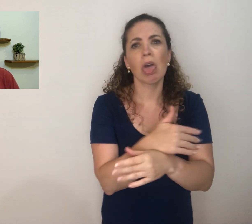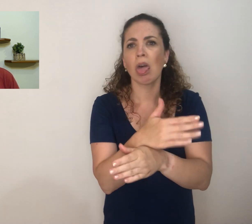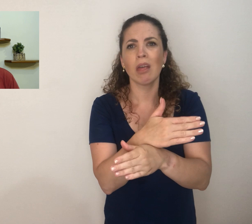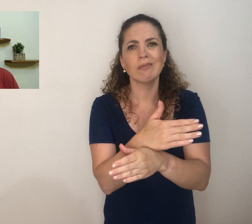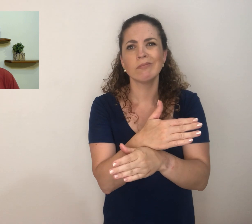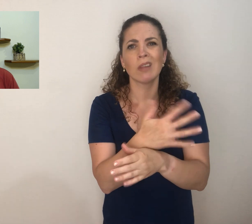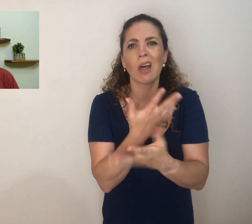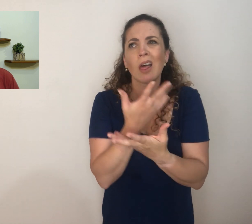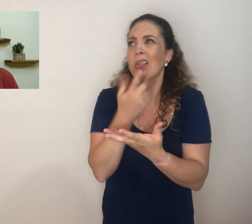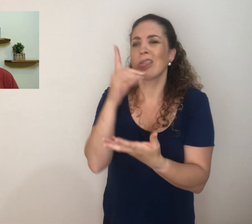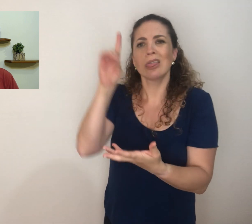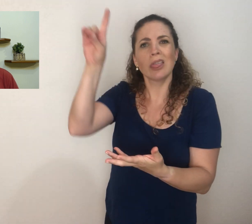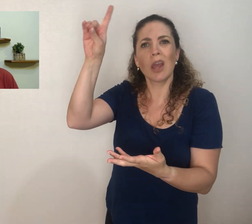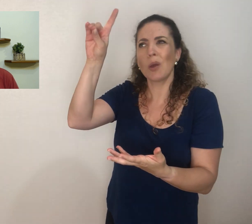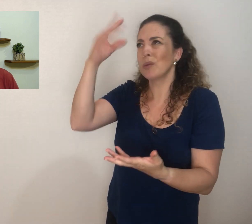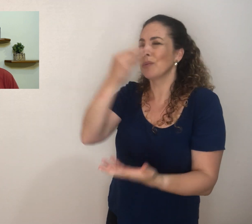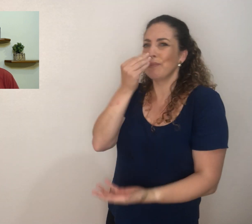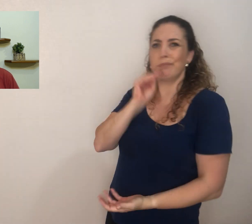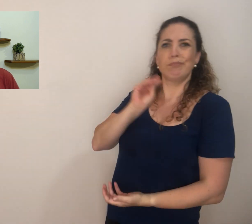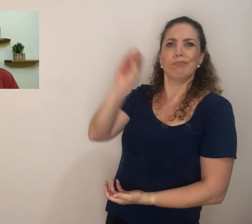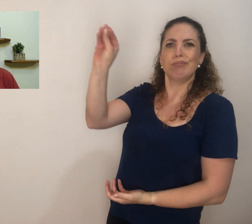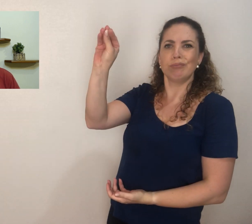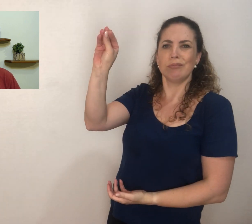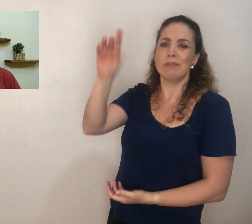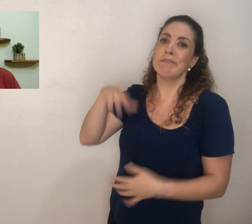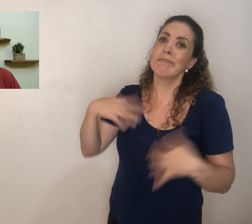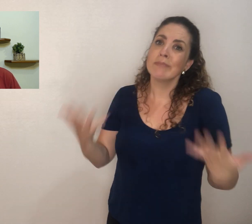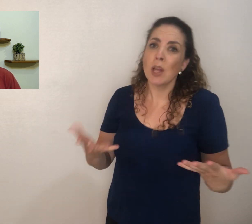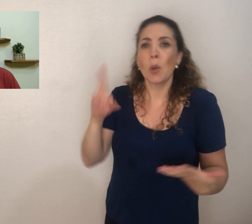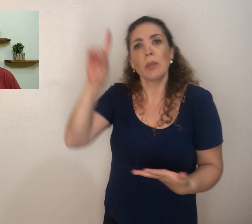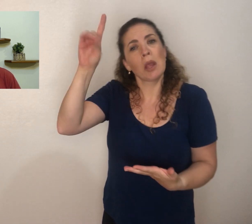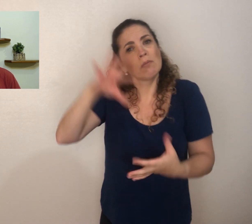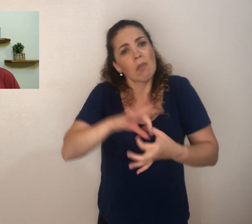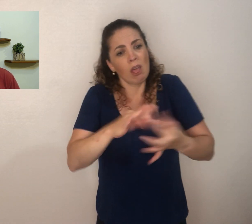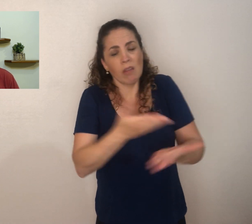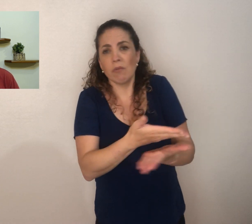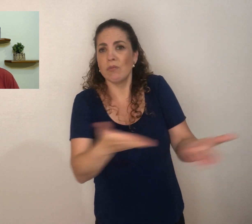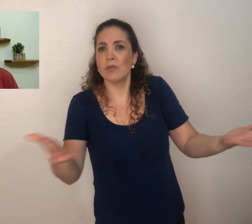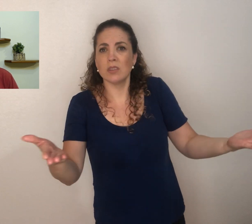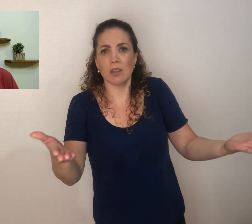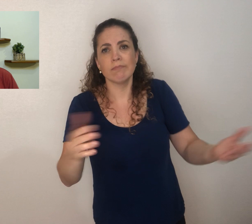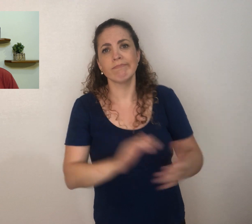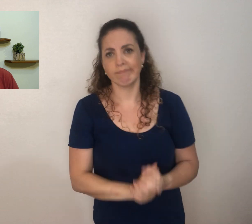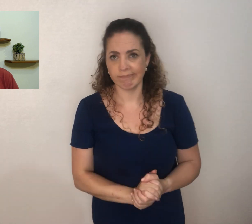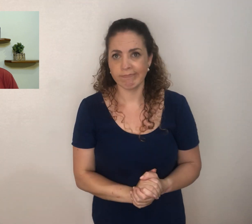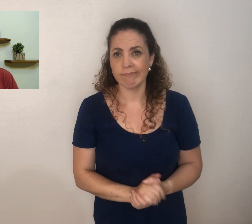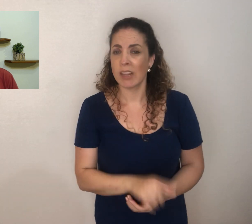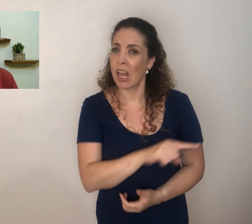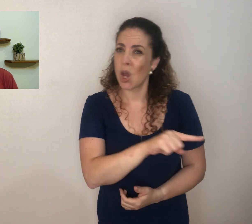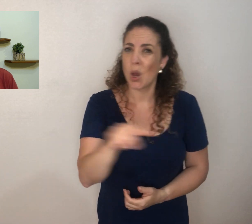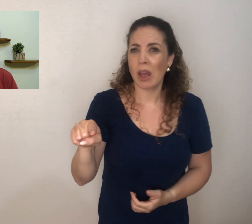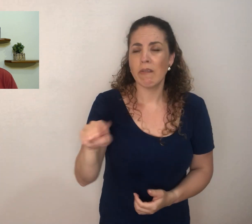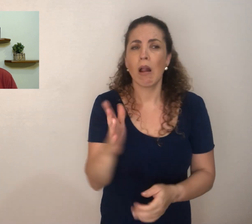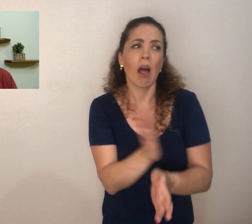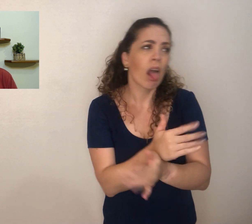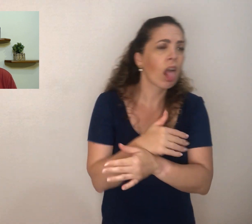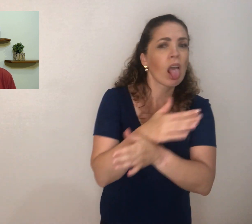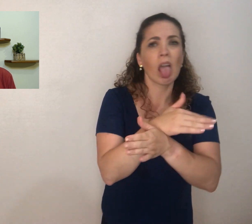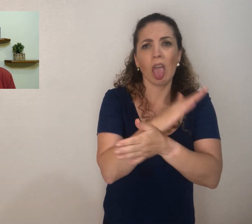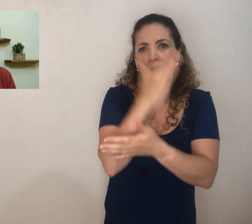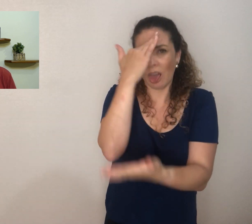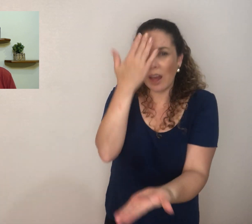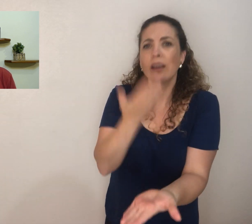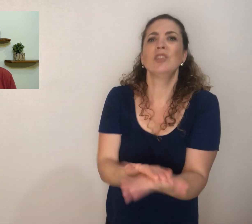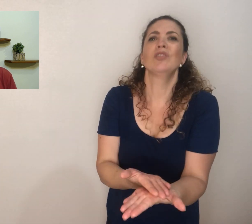verdade para serem salvos. Por esse motivo, pois, Deus lhes manda a operação do erro, para darem crédito à mentira.